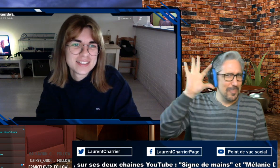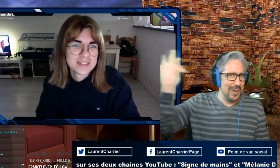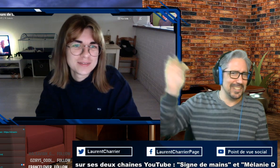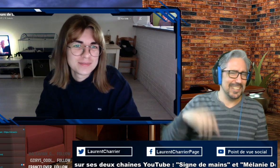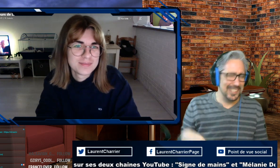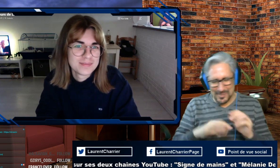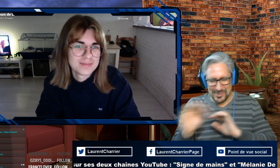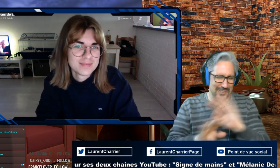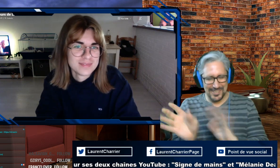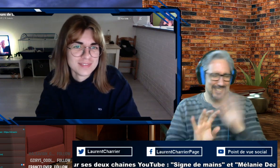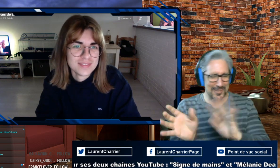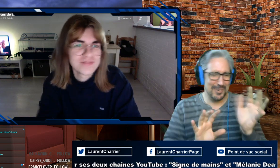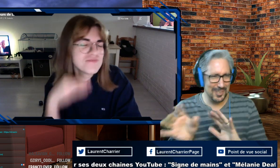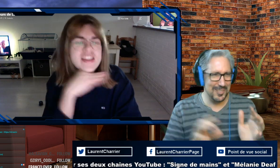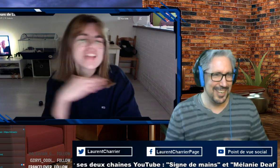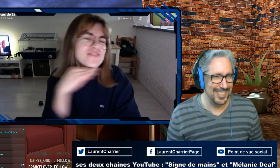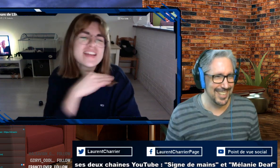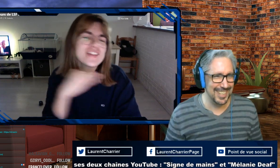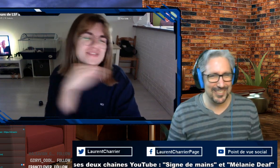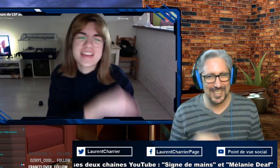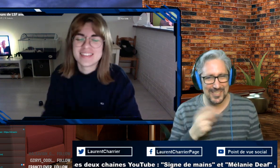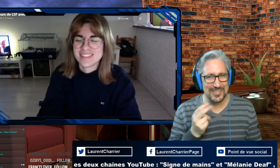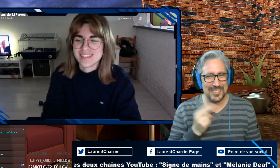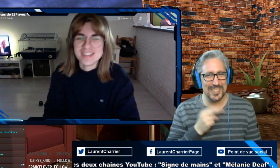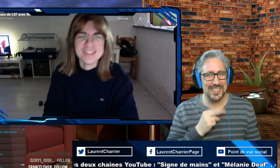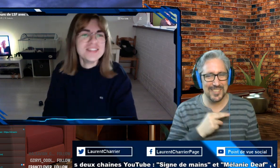Laurent, il est parti, c'est bon, on y va.